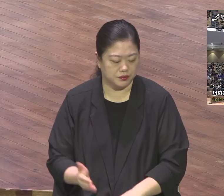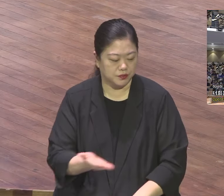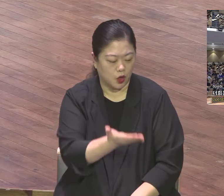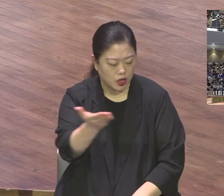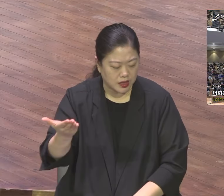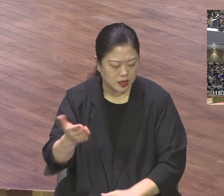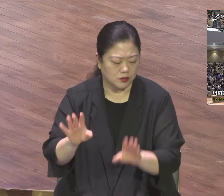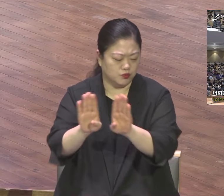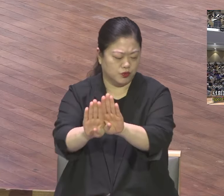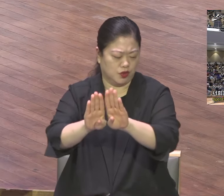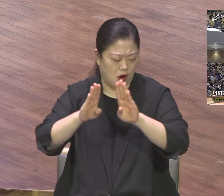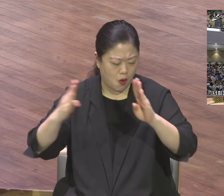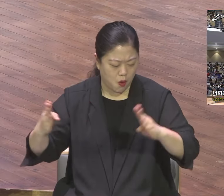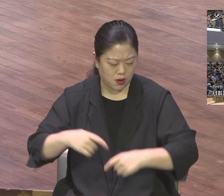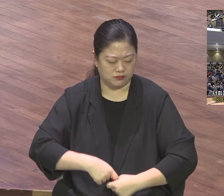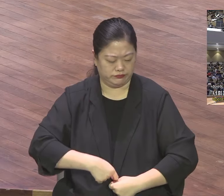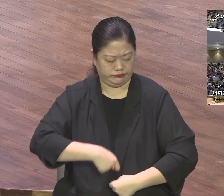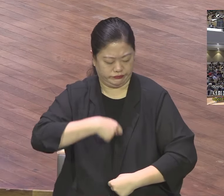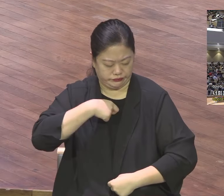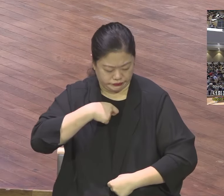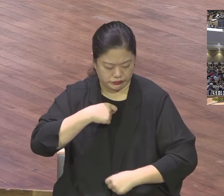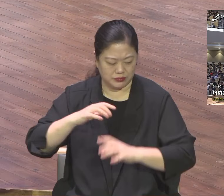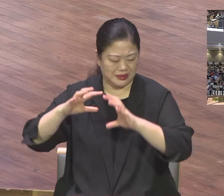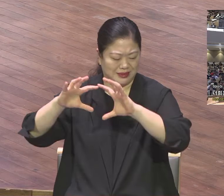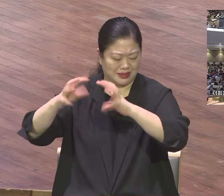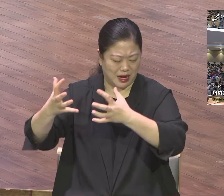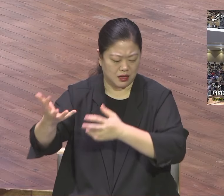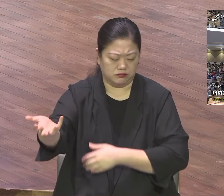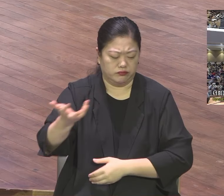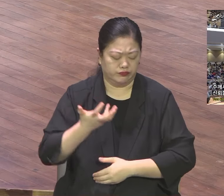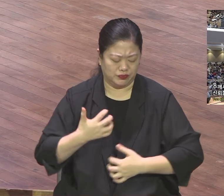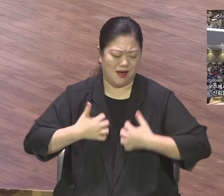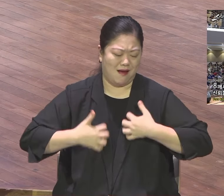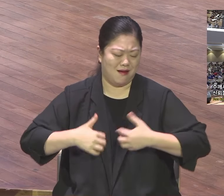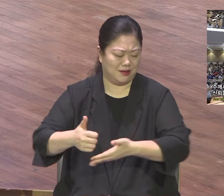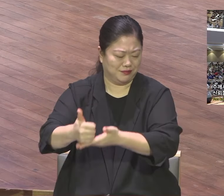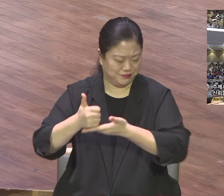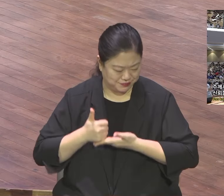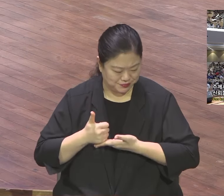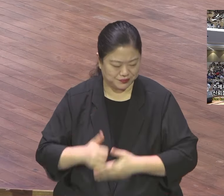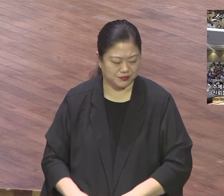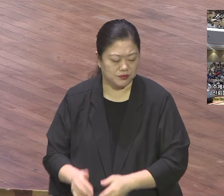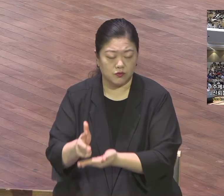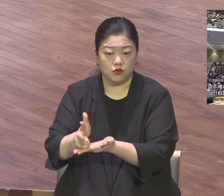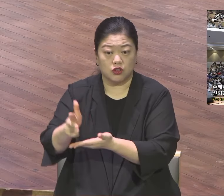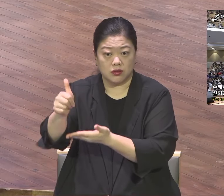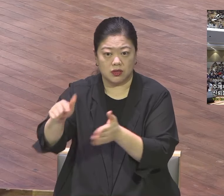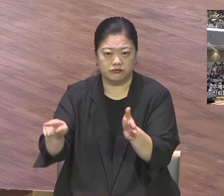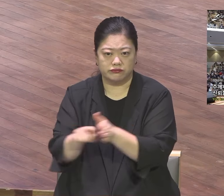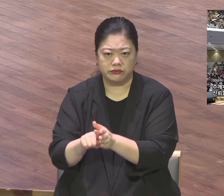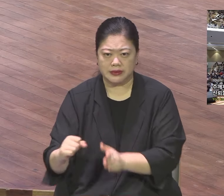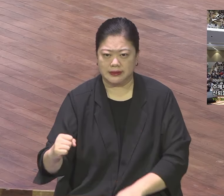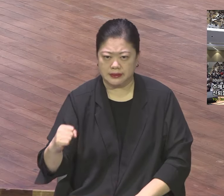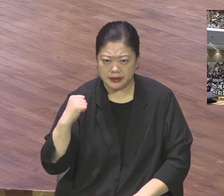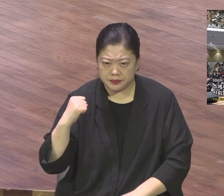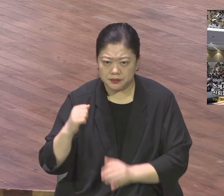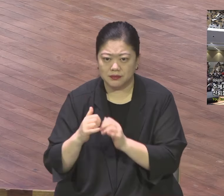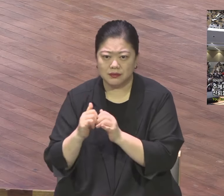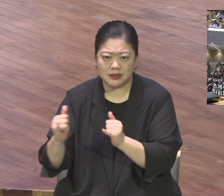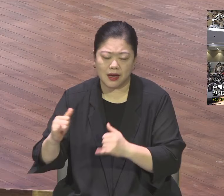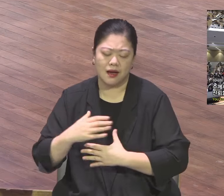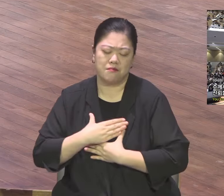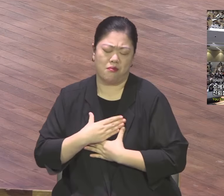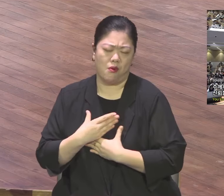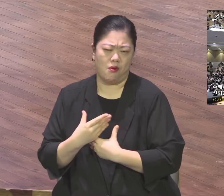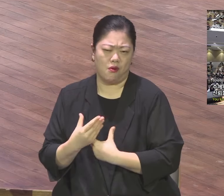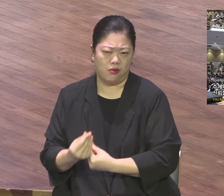너희는 문들을 열고 신의를 지키는 의로운 나라가 들어오게 할지어다. 주께서 심지가 견고한 자를